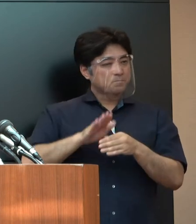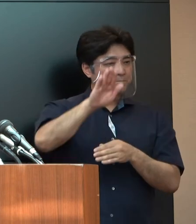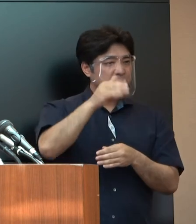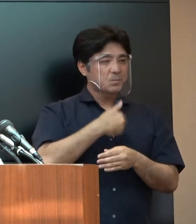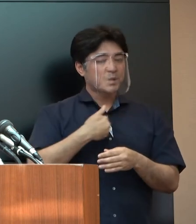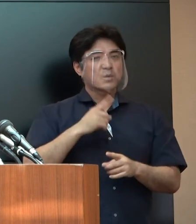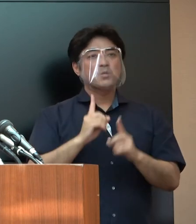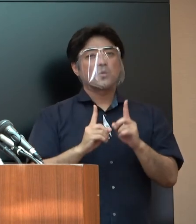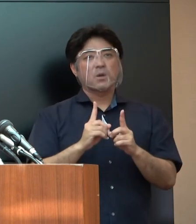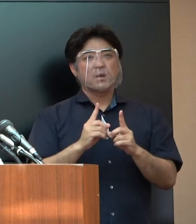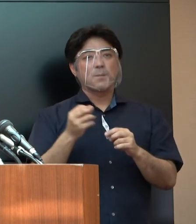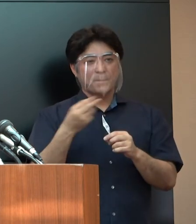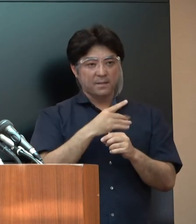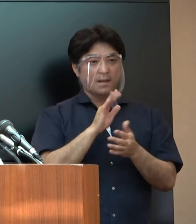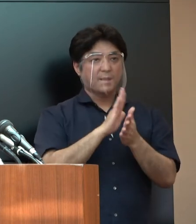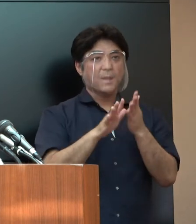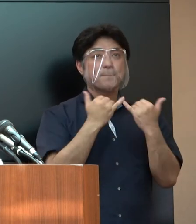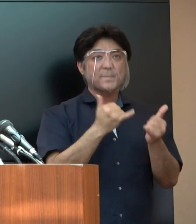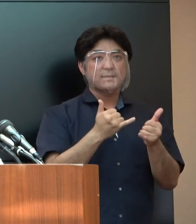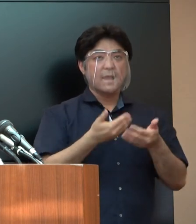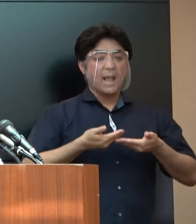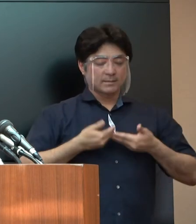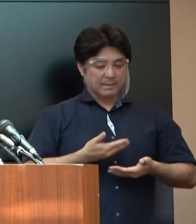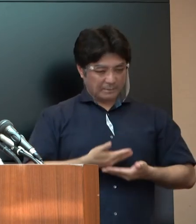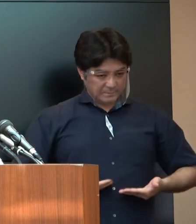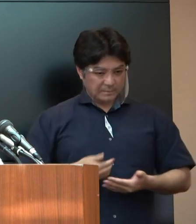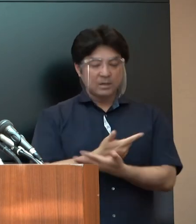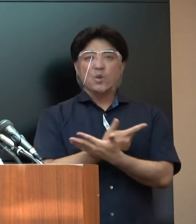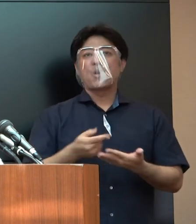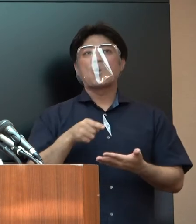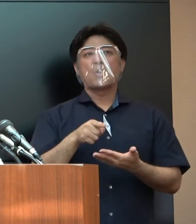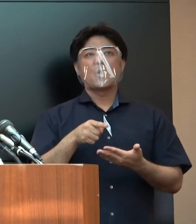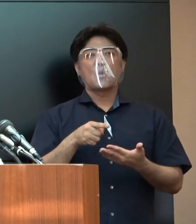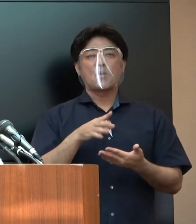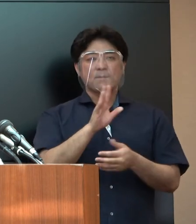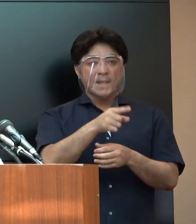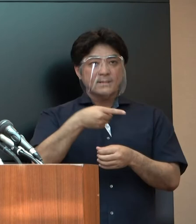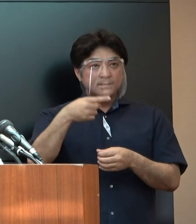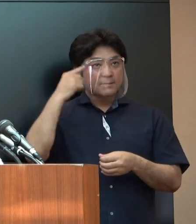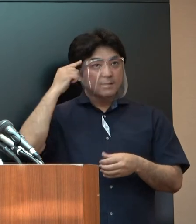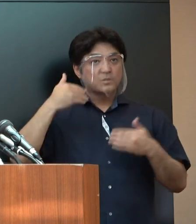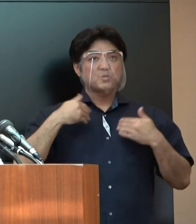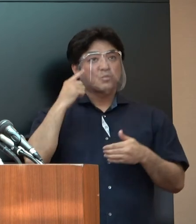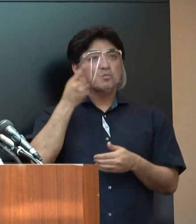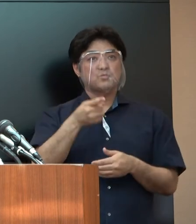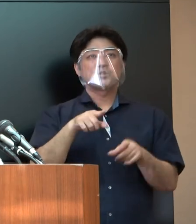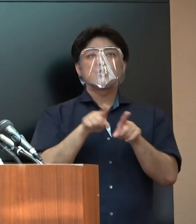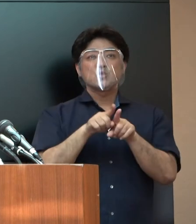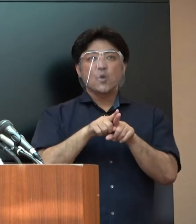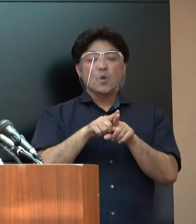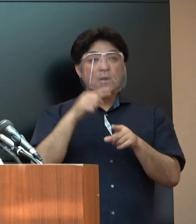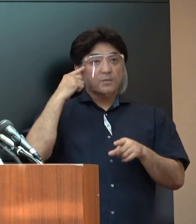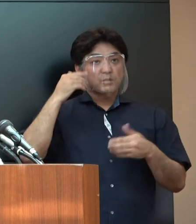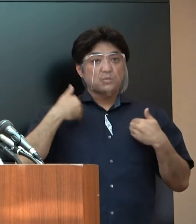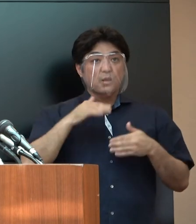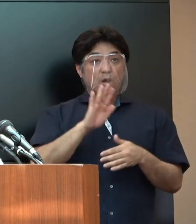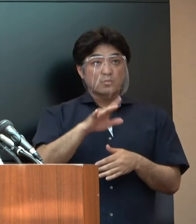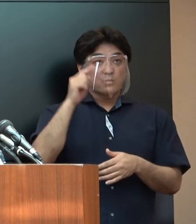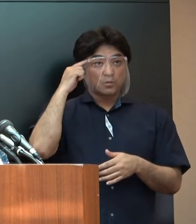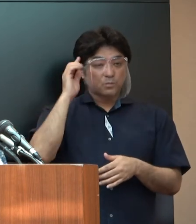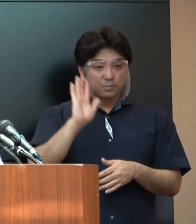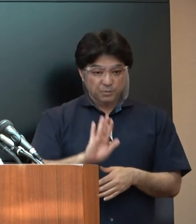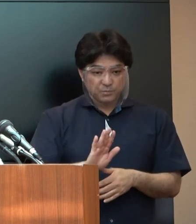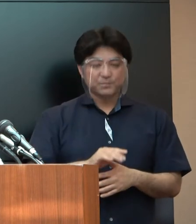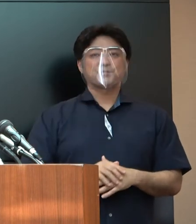ら、県民の安全安心を第一に生活を送っていただくということ、それをやはり一緒に考えていかないといけないだろうなというように思っています。 では、すみ